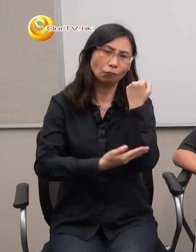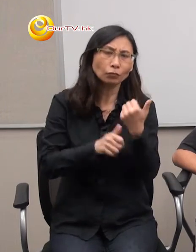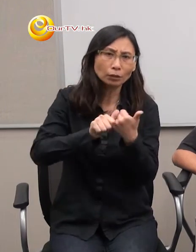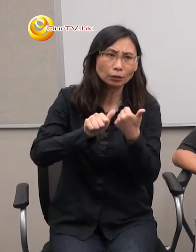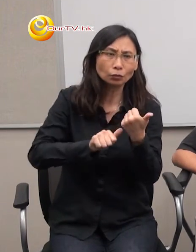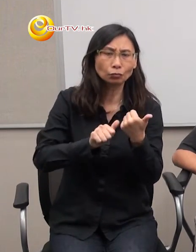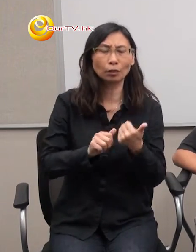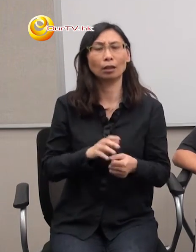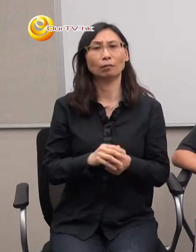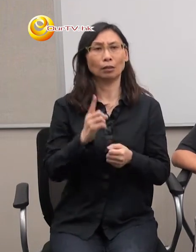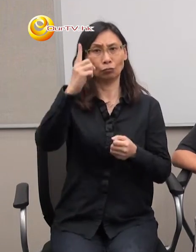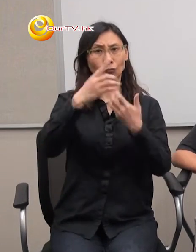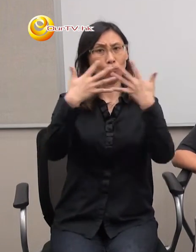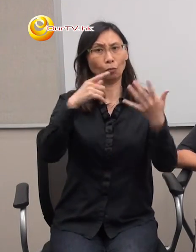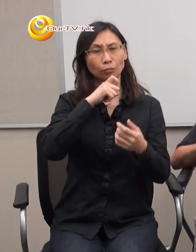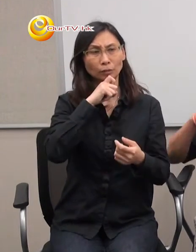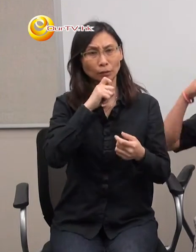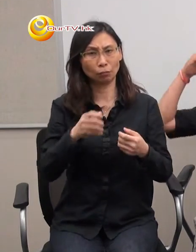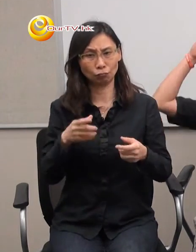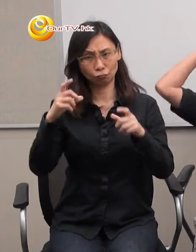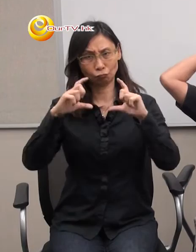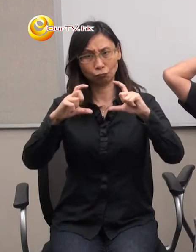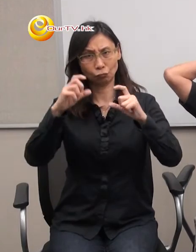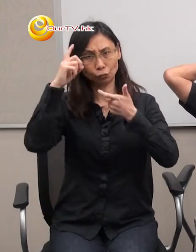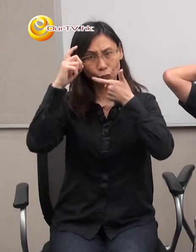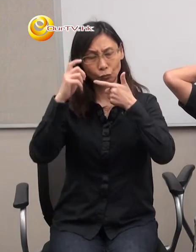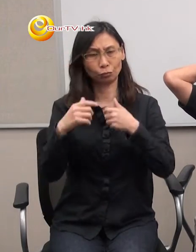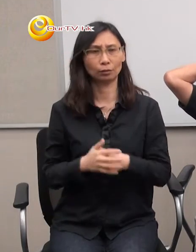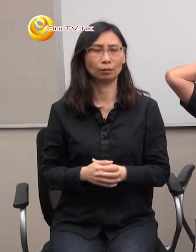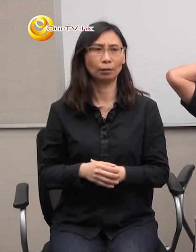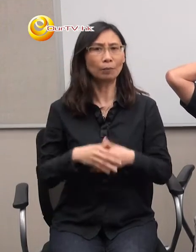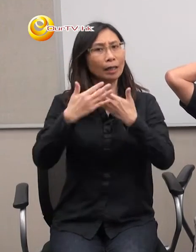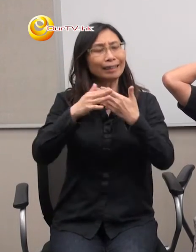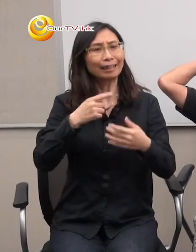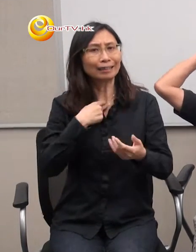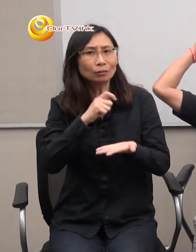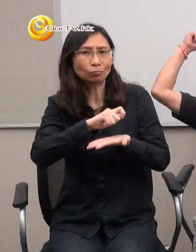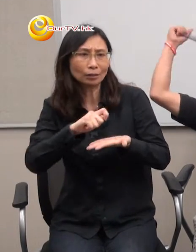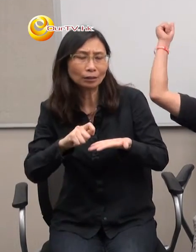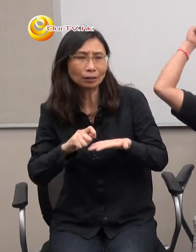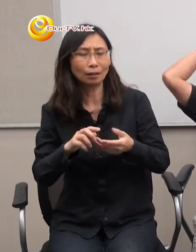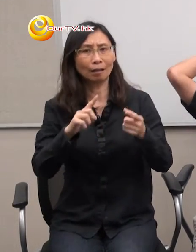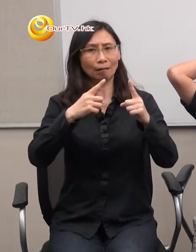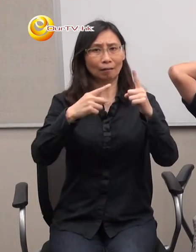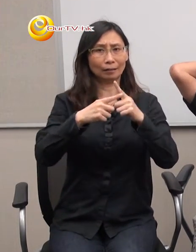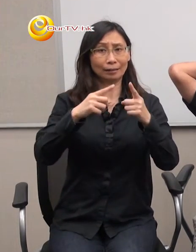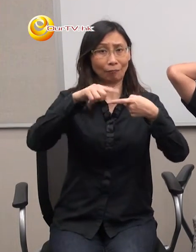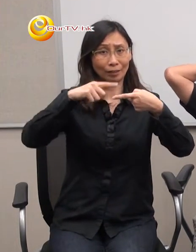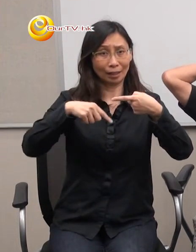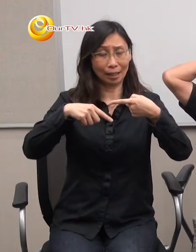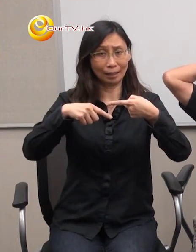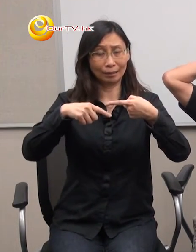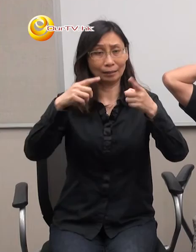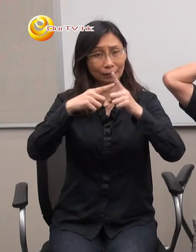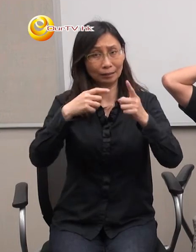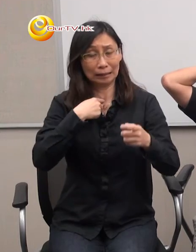咯， 你要填十份又得，填100份又得。 咁所以其實而家有個問題就係、是、話，到底其他人使唔使填咧？人大政協使唔使填啊？阿李